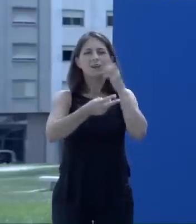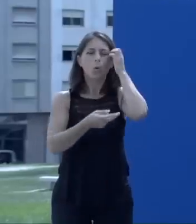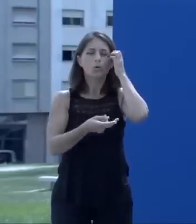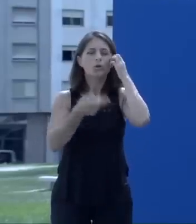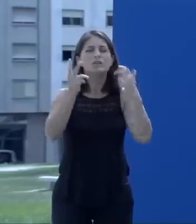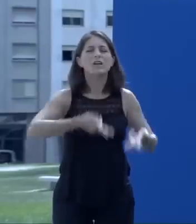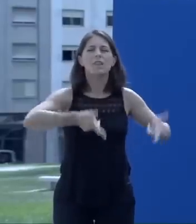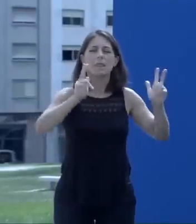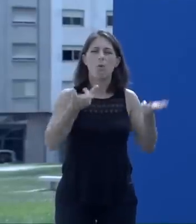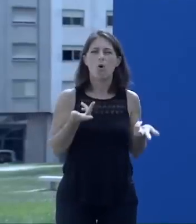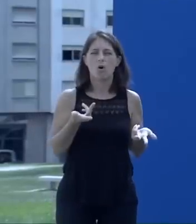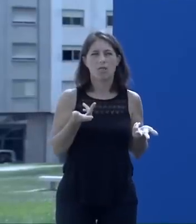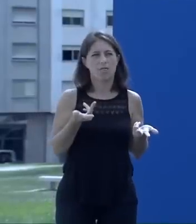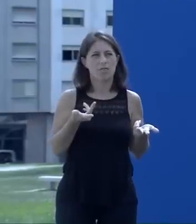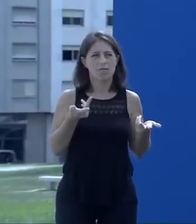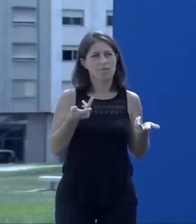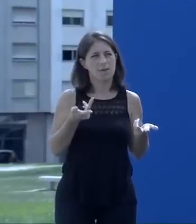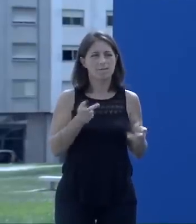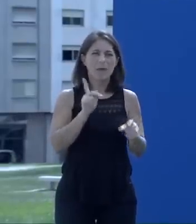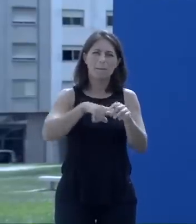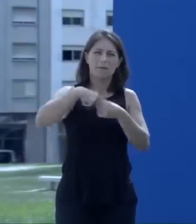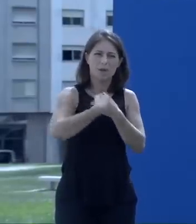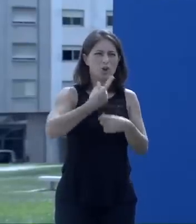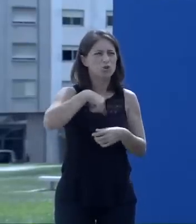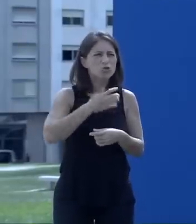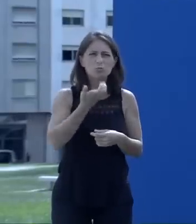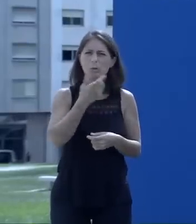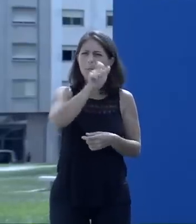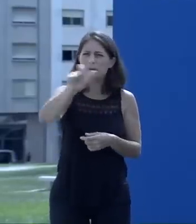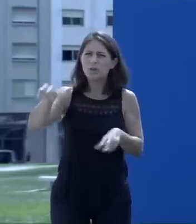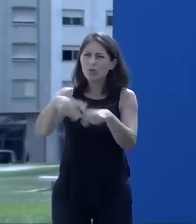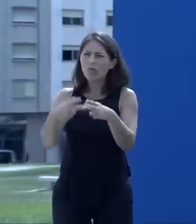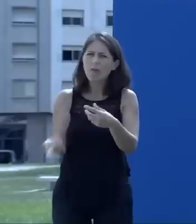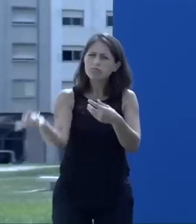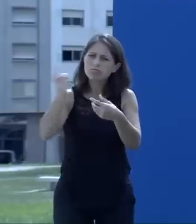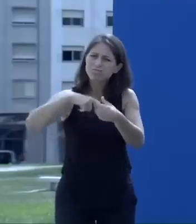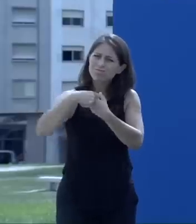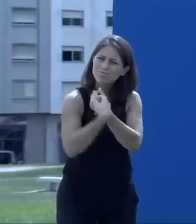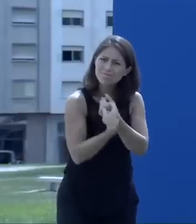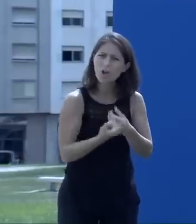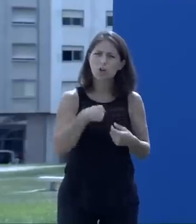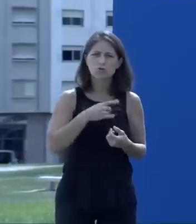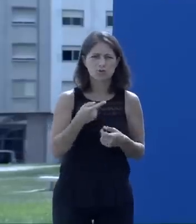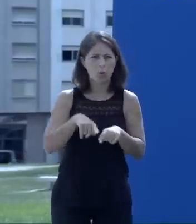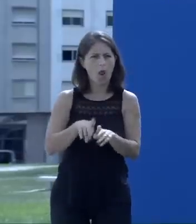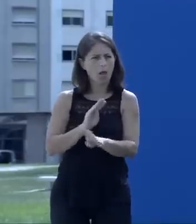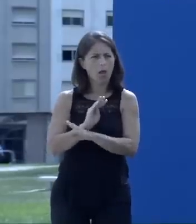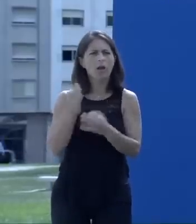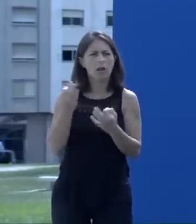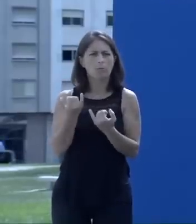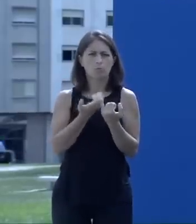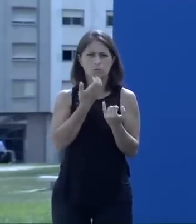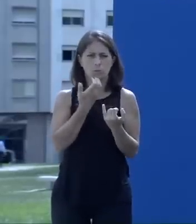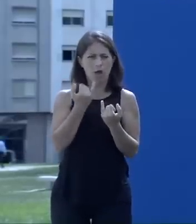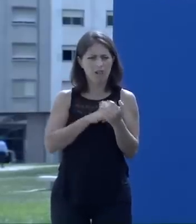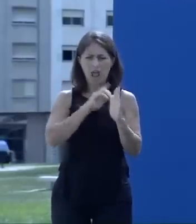democracia participativa. Queremos máis implicación social na vida pública, por eso garantizaremos unha maior posibilidade de intervención á hora de